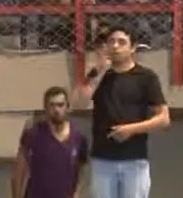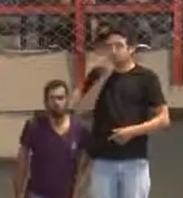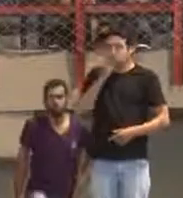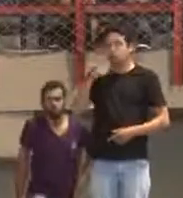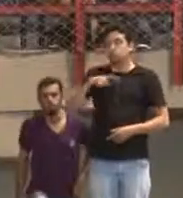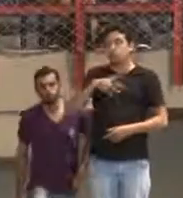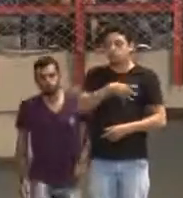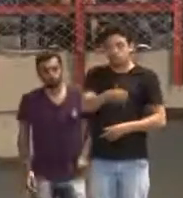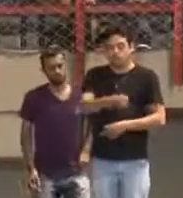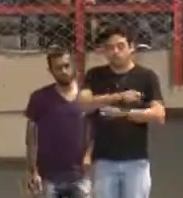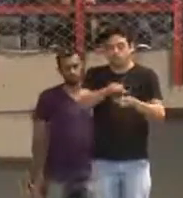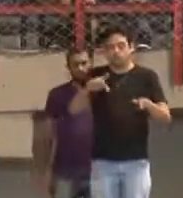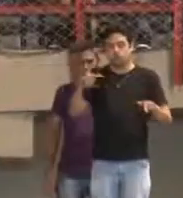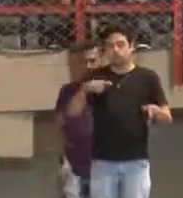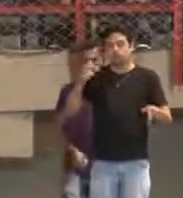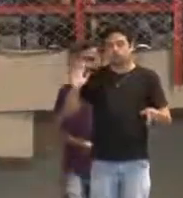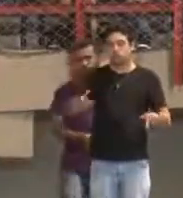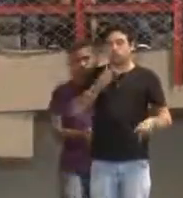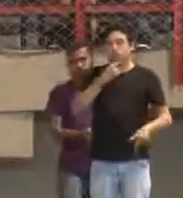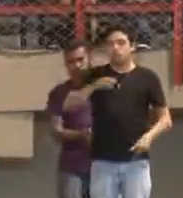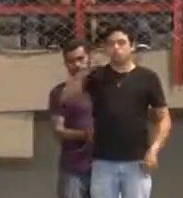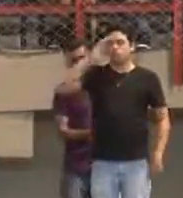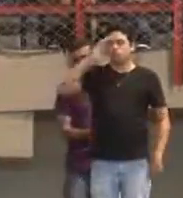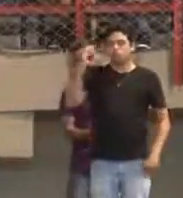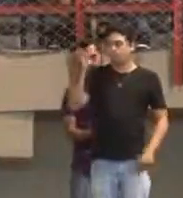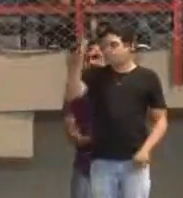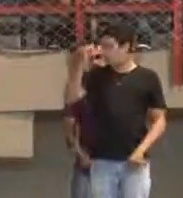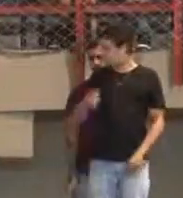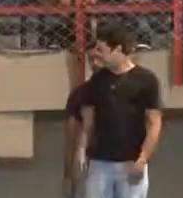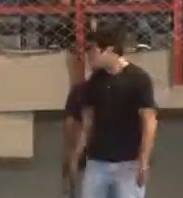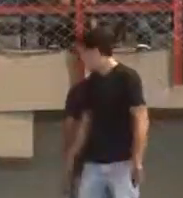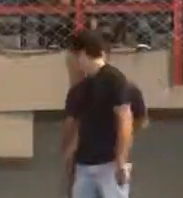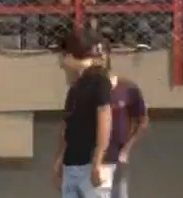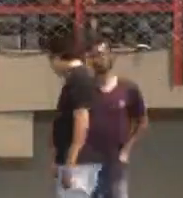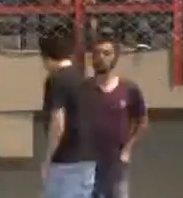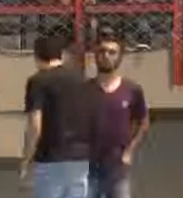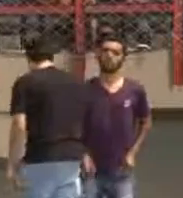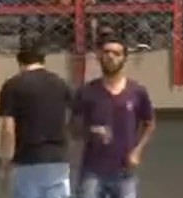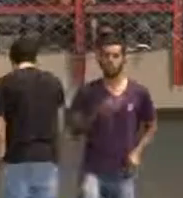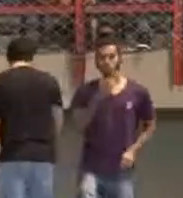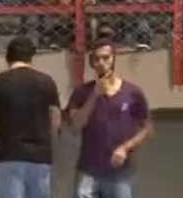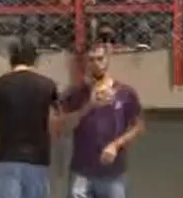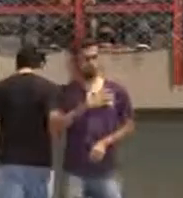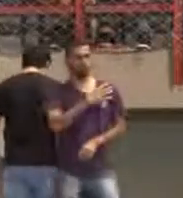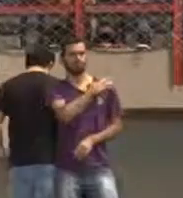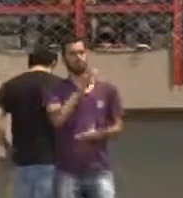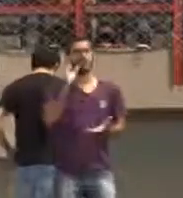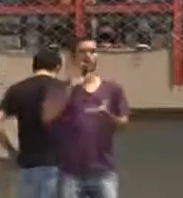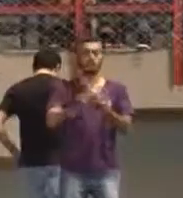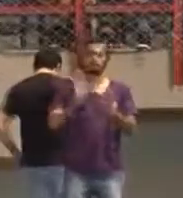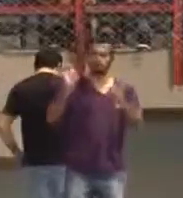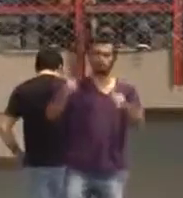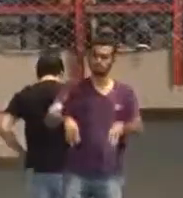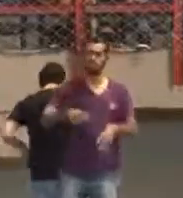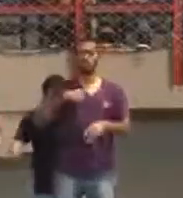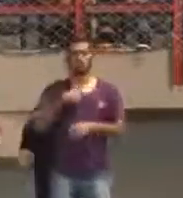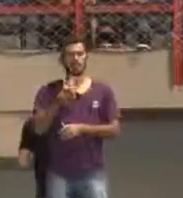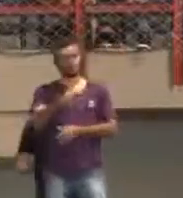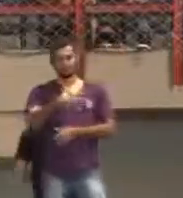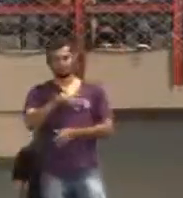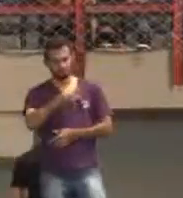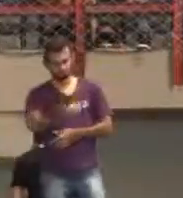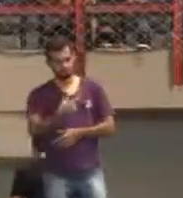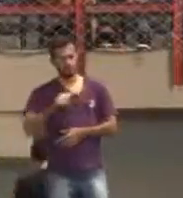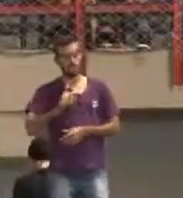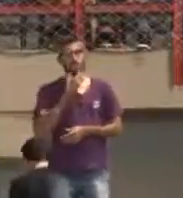não tinham filhos. Um era um militar importante, muito bem casado, um coronel e tudo mais, que não tinha filhos. Aí